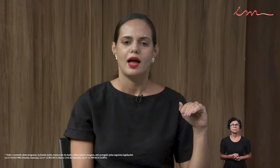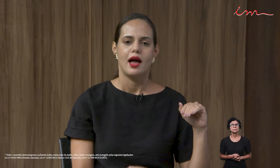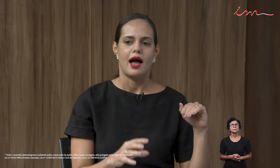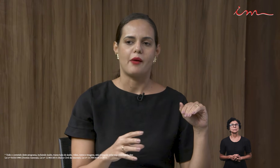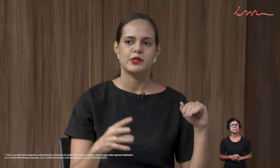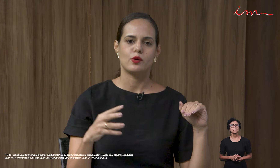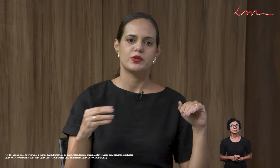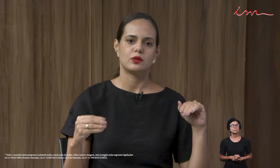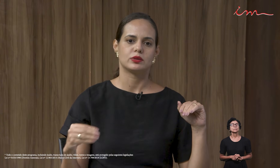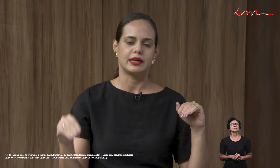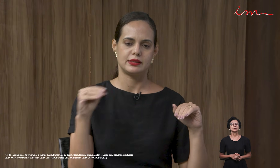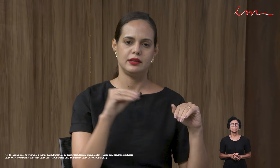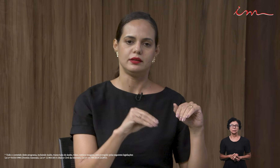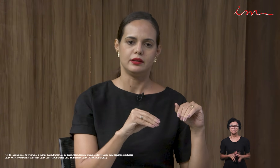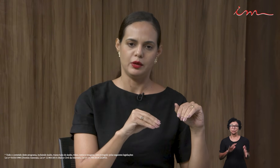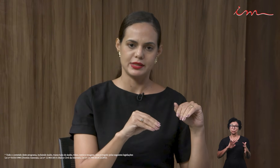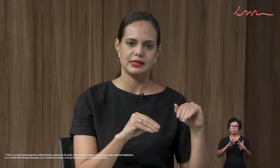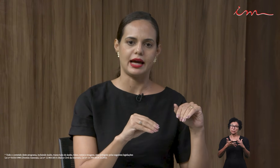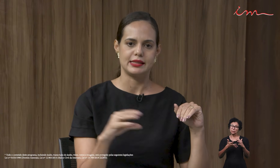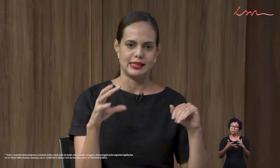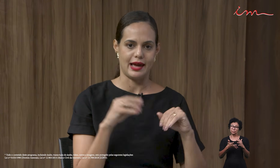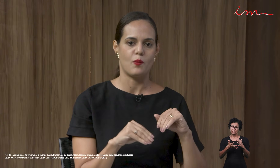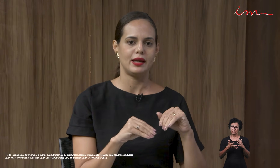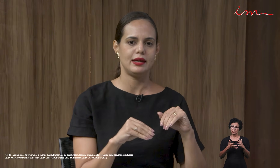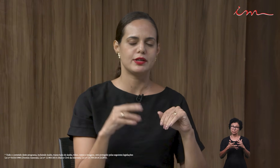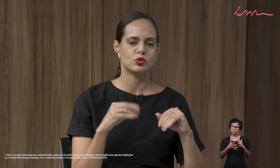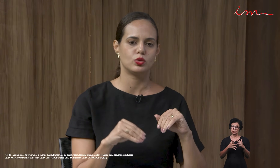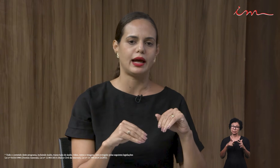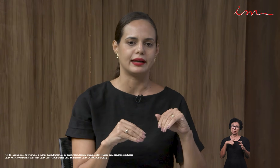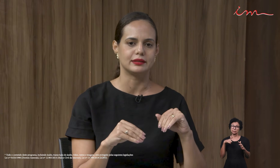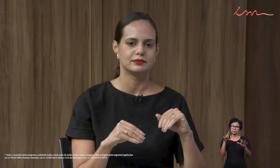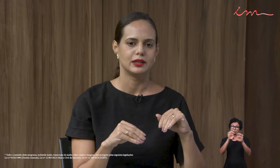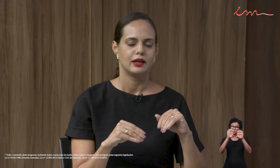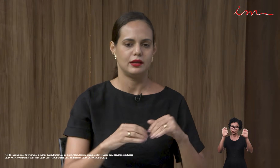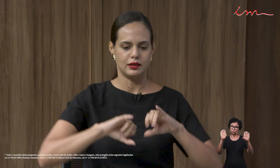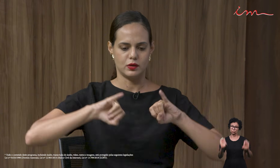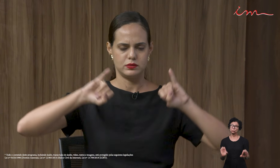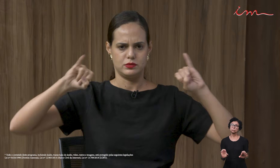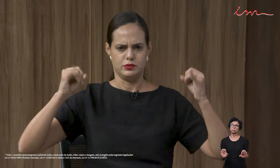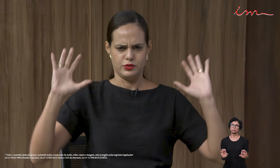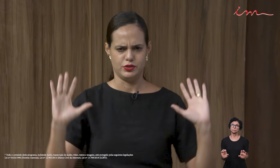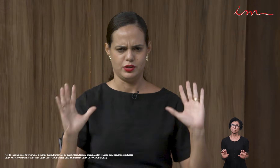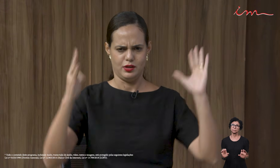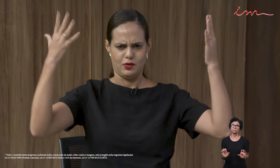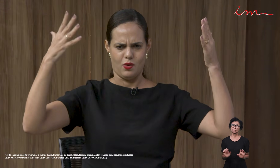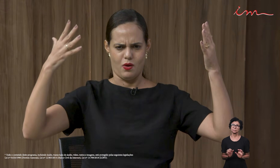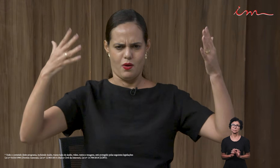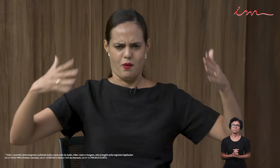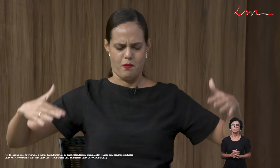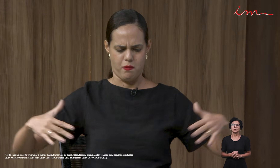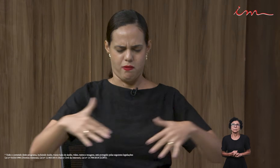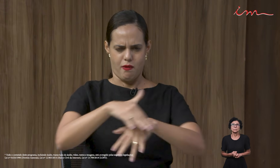nenhum. A mesma coisa acontece em língua de sinais, que é uma língua estruturada. Então...